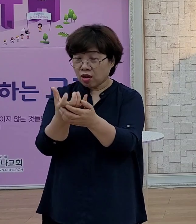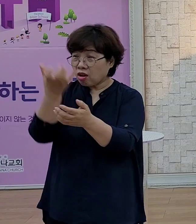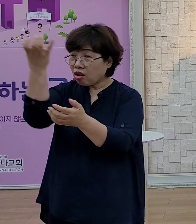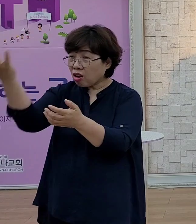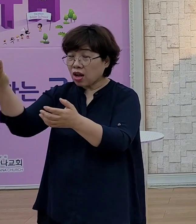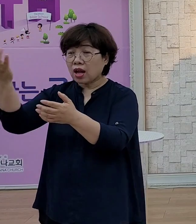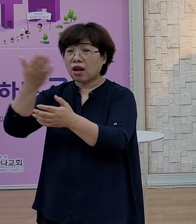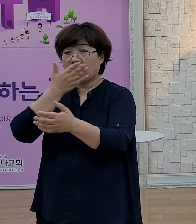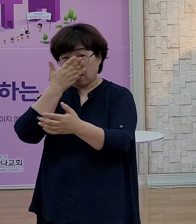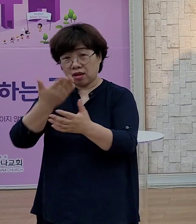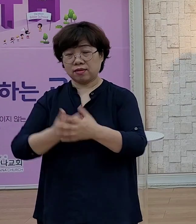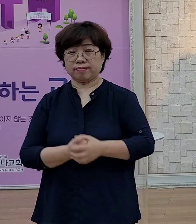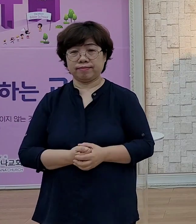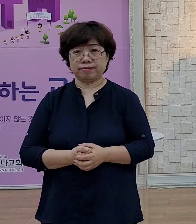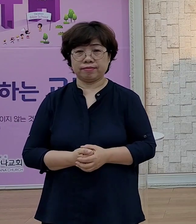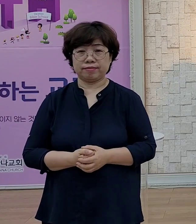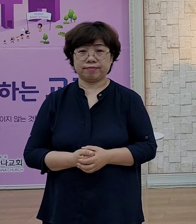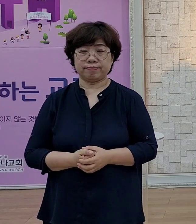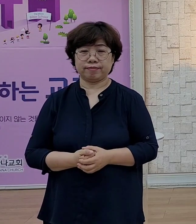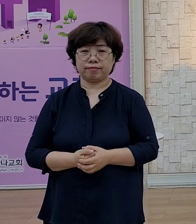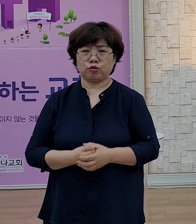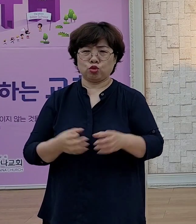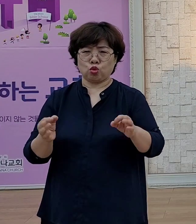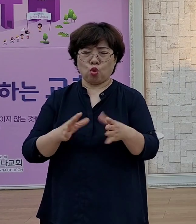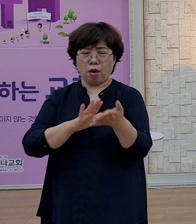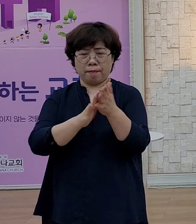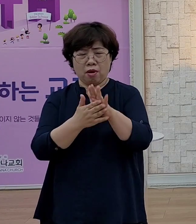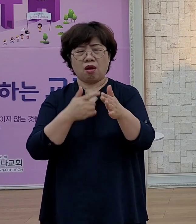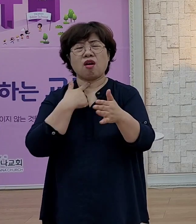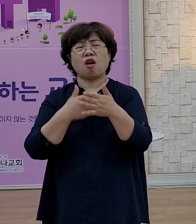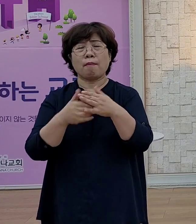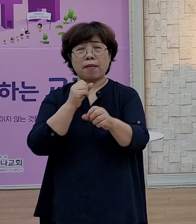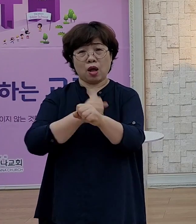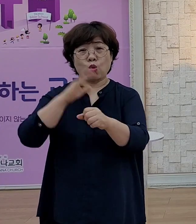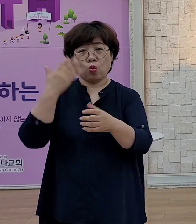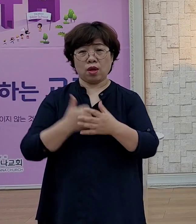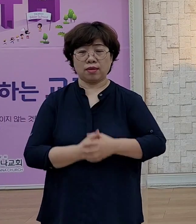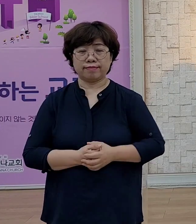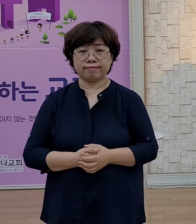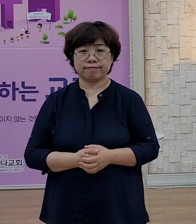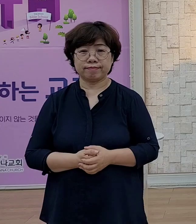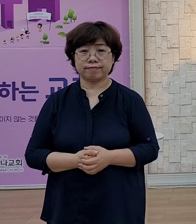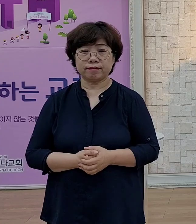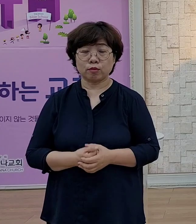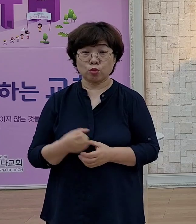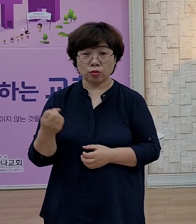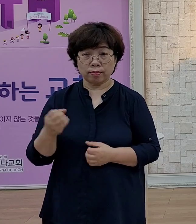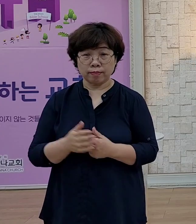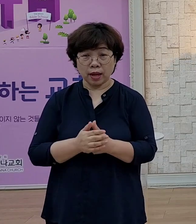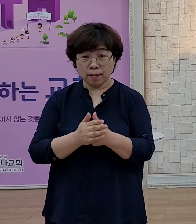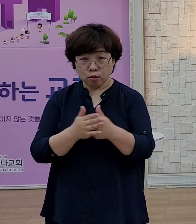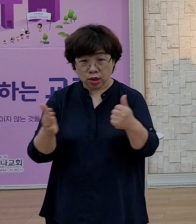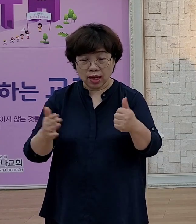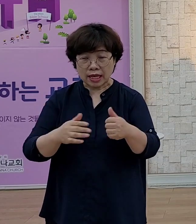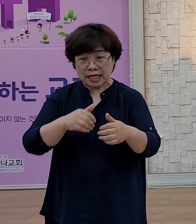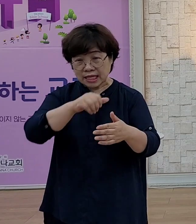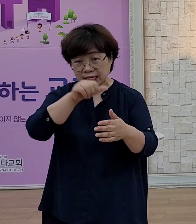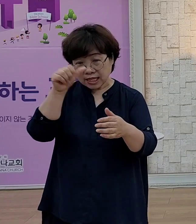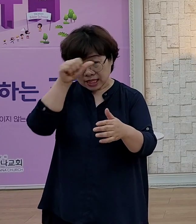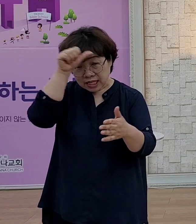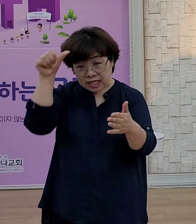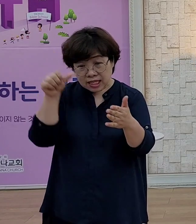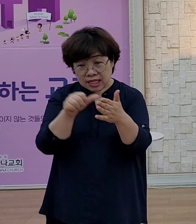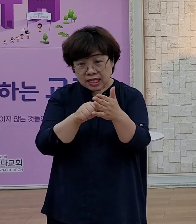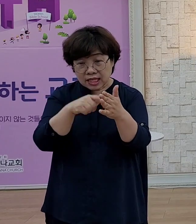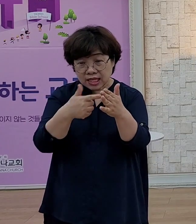맡기는 놀라운 변화를 경험하게 된 것입니다. 따라서 인생의 운전대를 하나님께